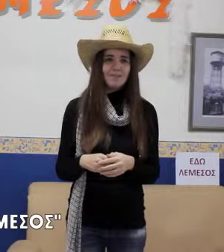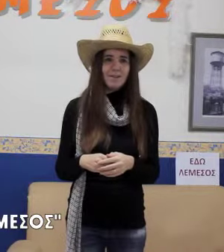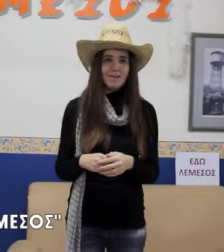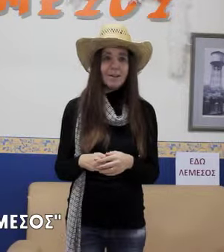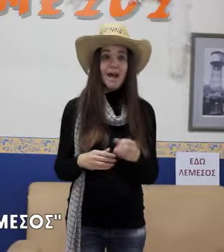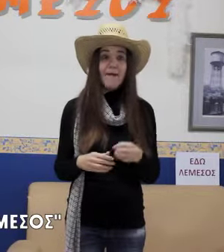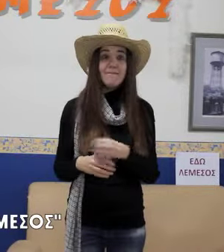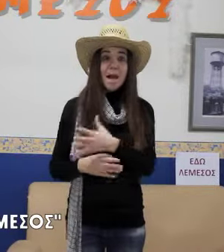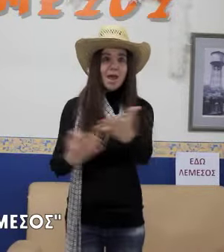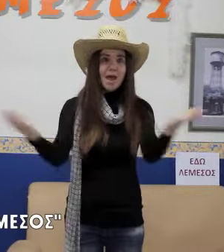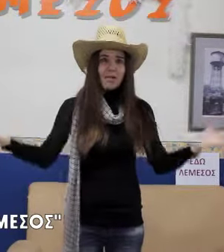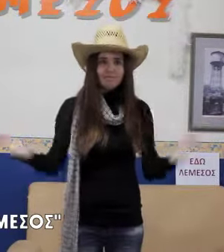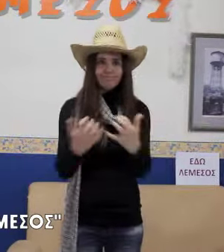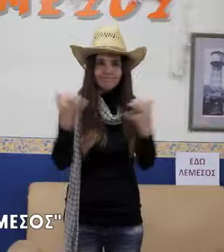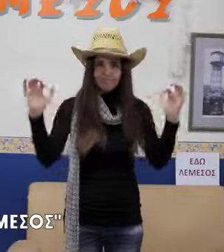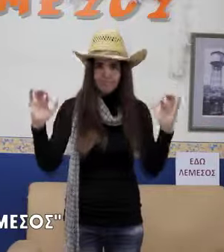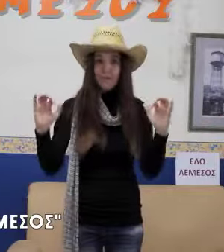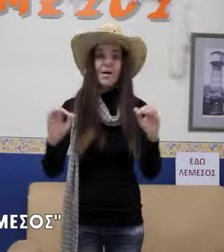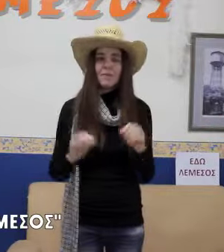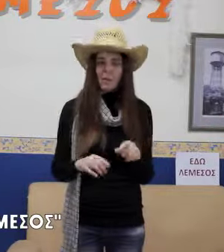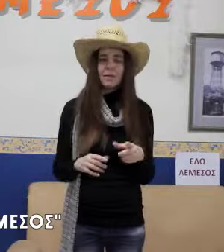Συναυλία της Ανδρικής Τετραφωνίας Λεμεσού